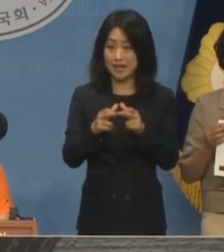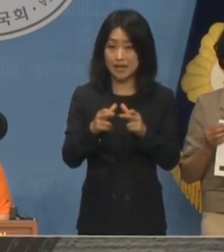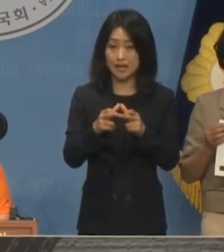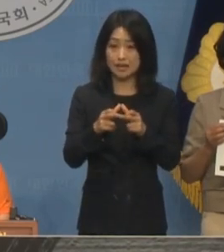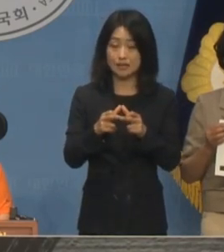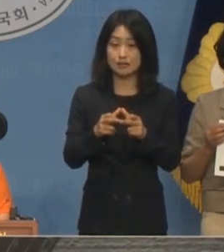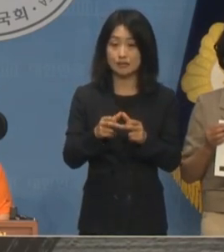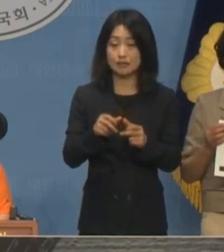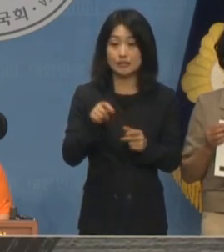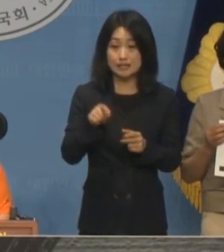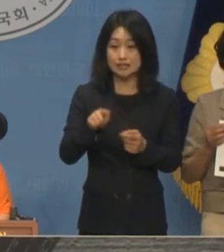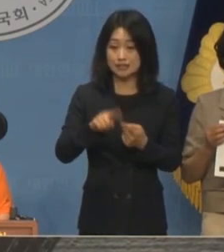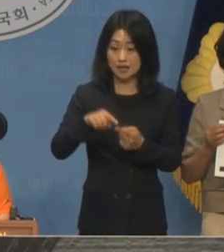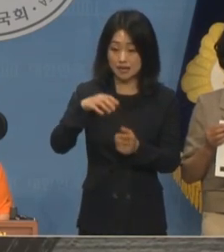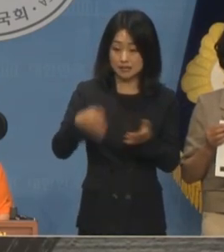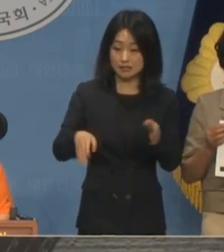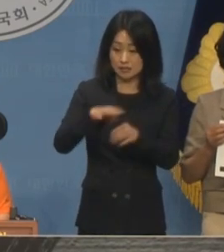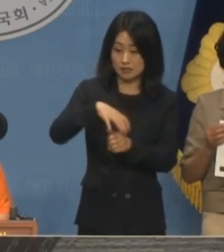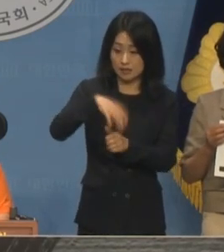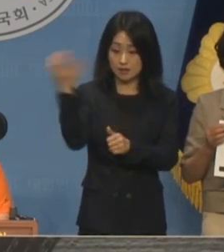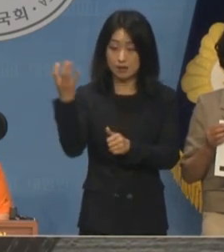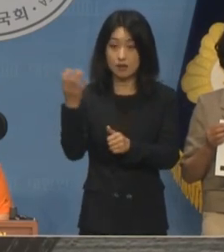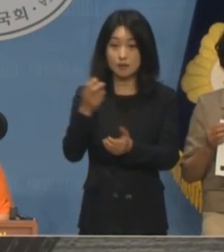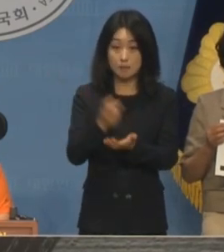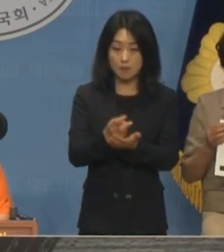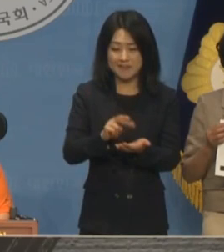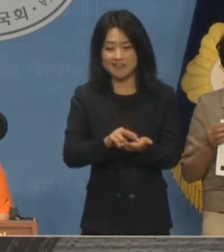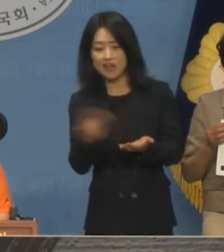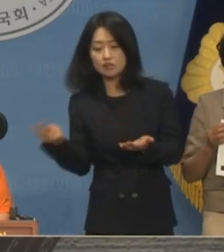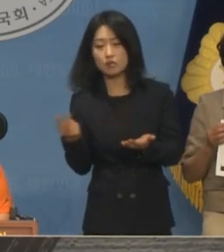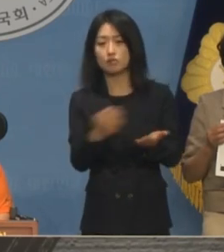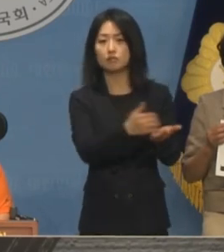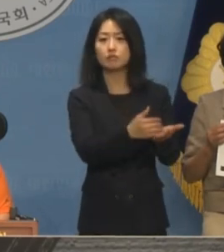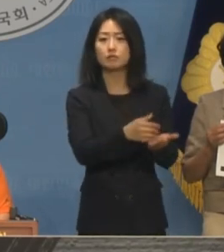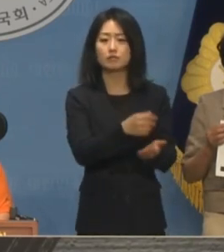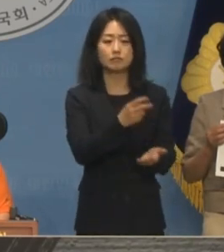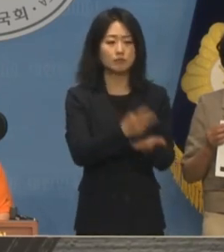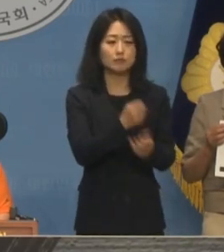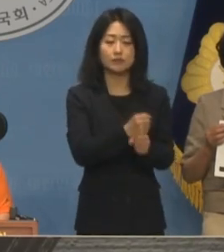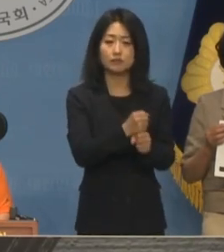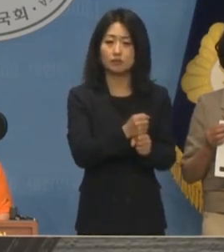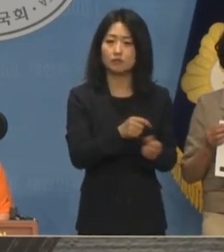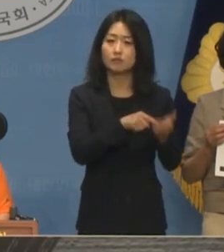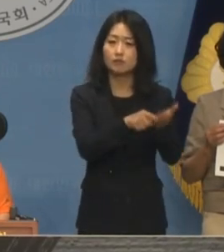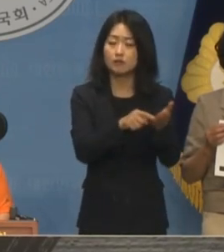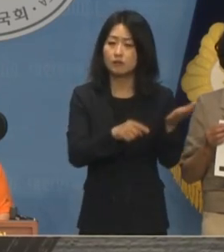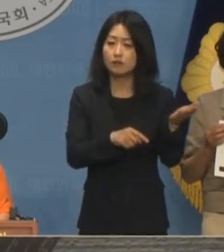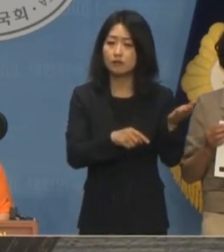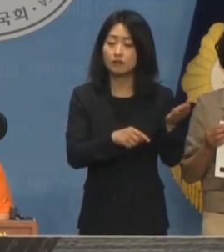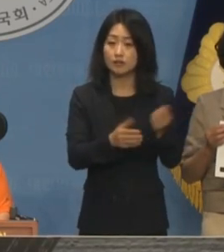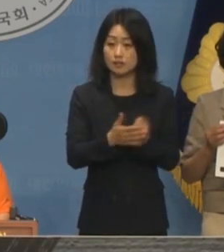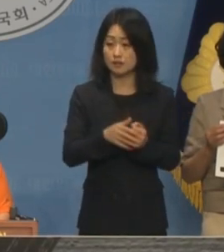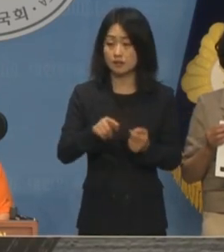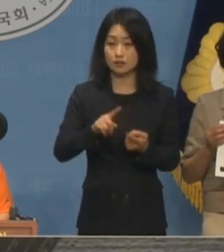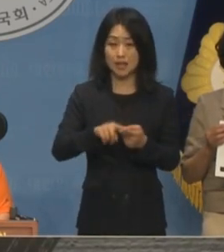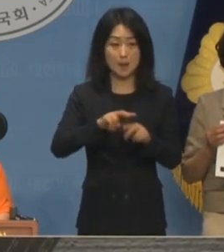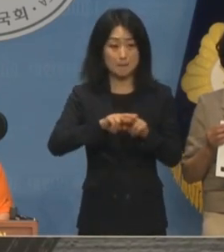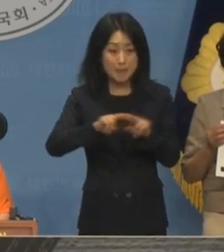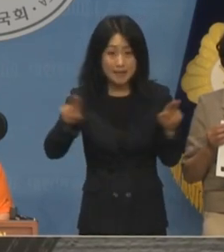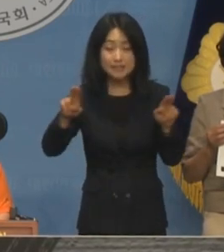지원 조례를 개정안을 발의했습니다. 이것은 이미 서울시 장애인 탈시설 지원 조례